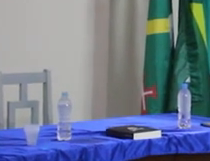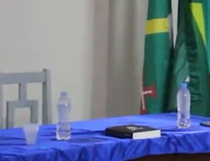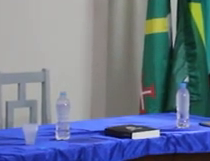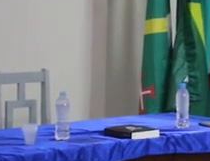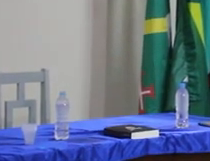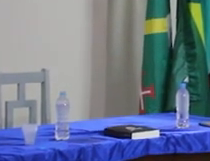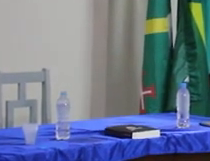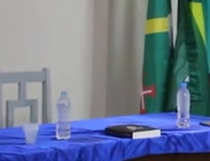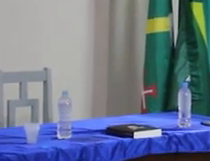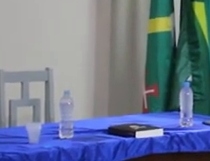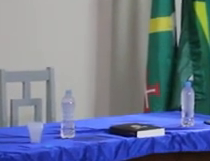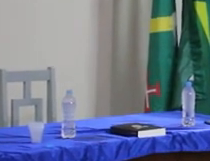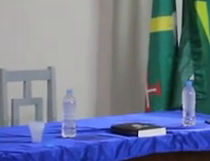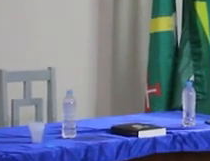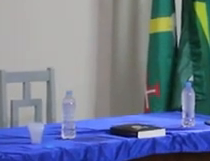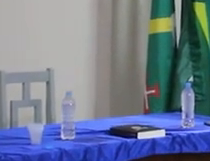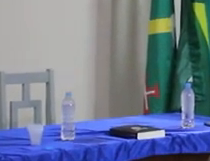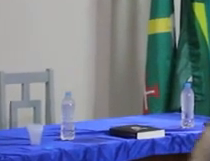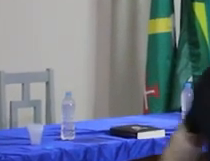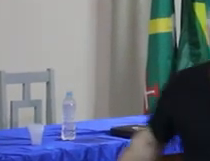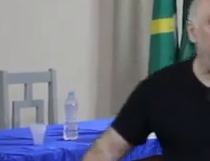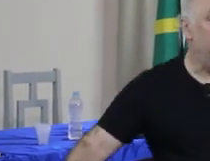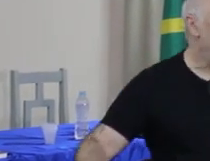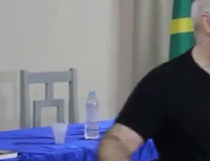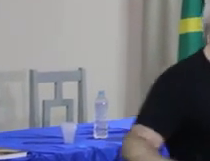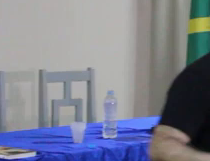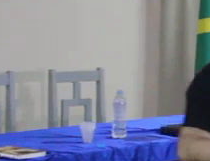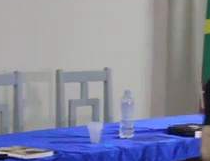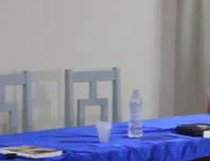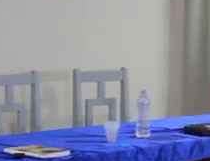preservação. Eu poderia aqui